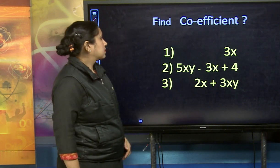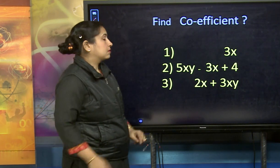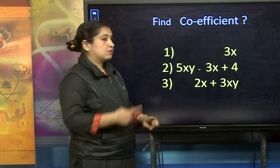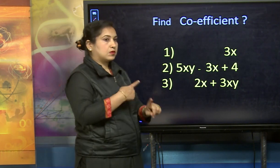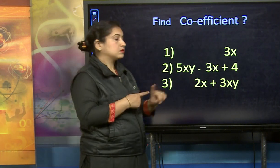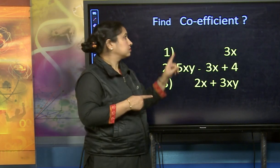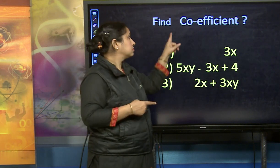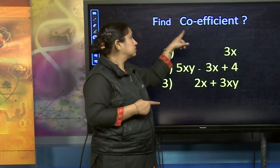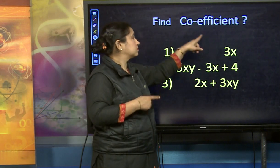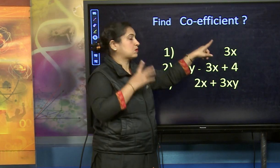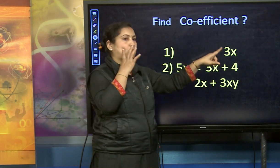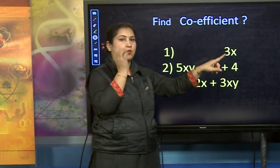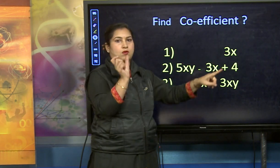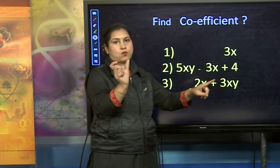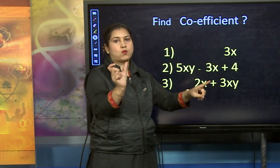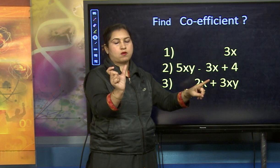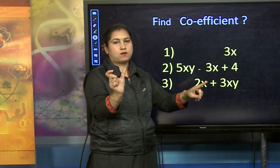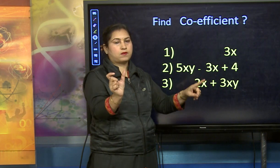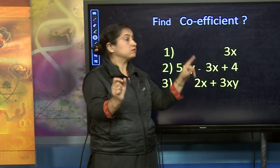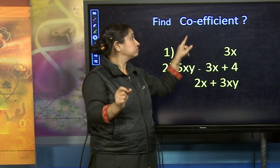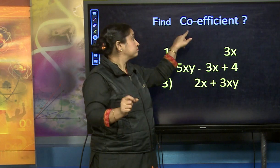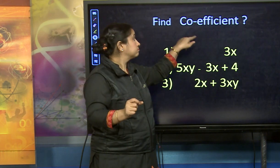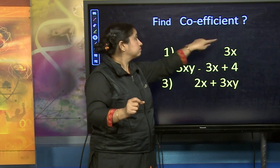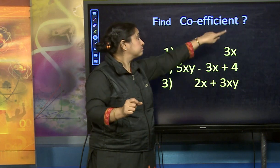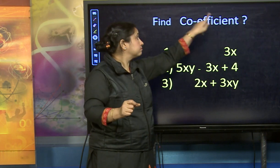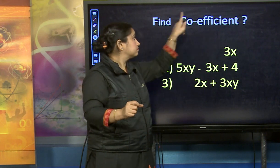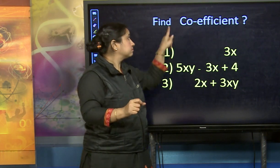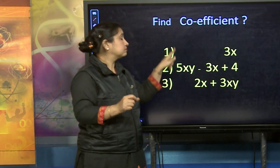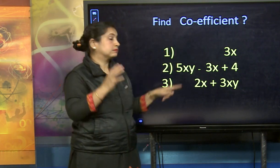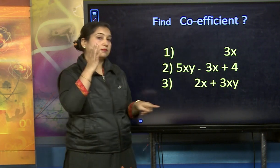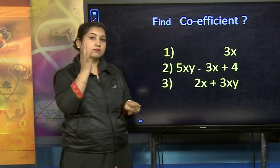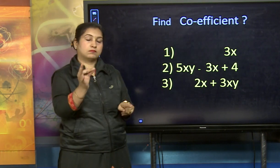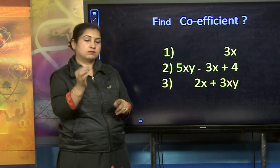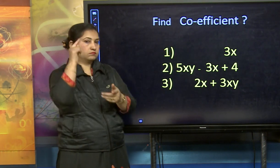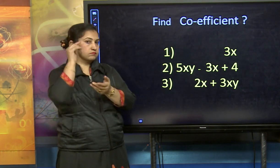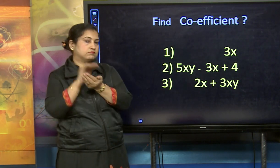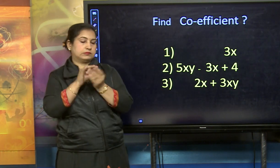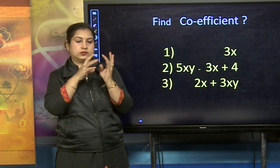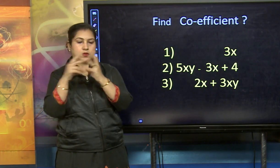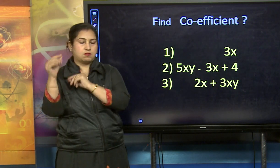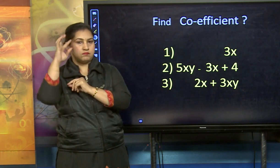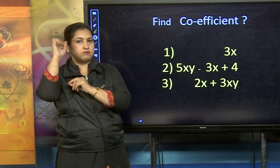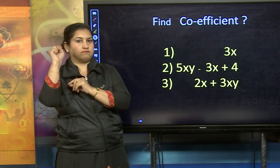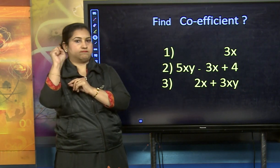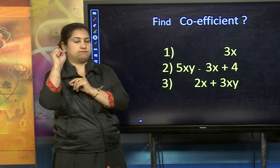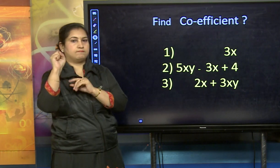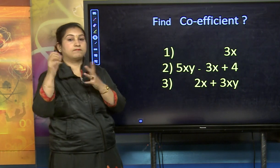यहां पर यह भी महत्वपूर्ण को पेशेंट इसको अपने याद रखना है खासकर